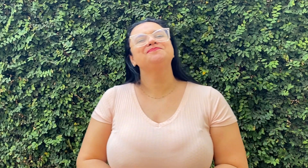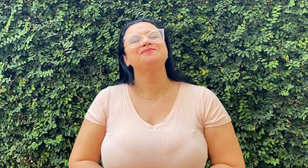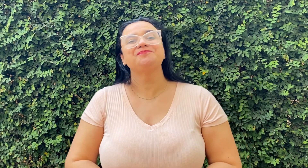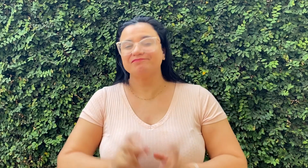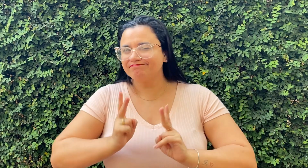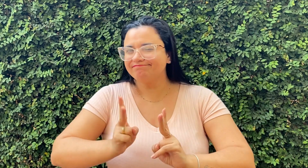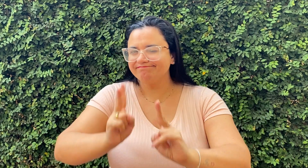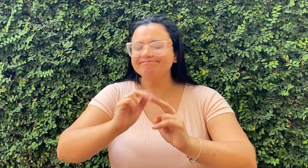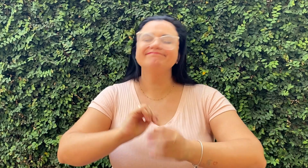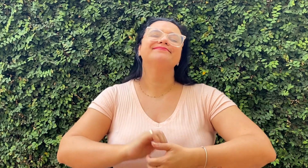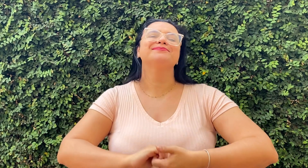Então, vamos continuar.